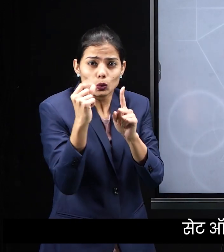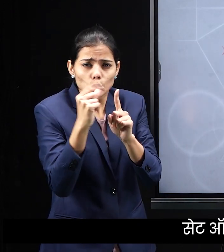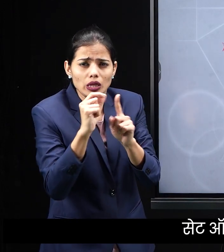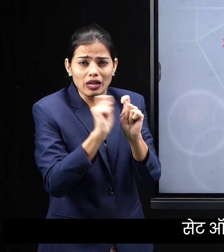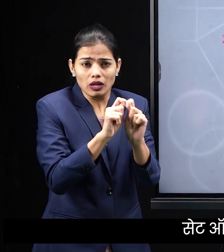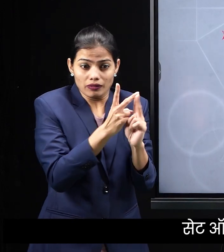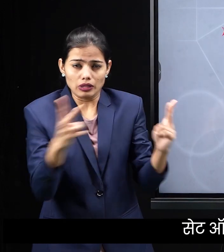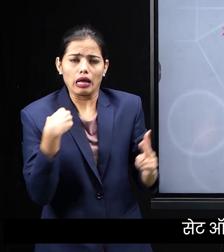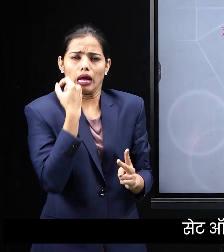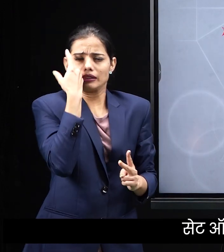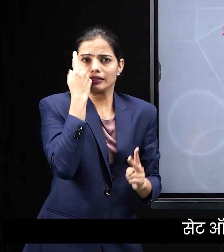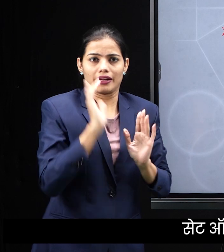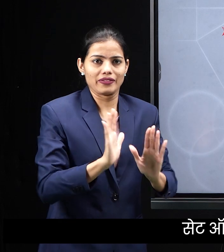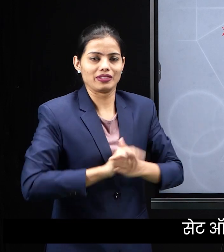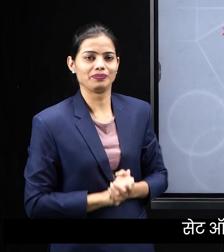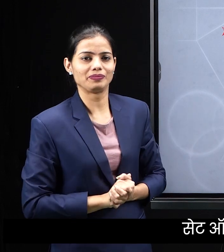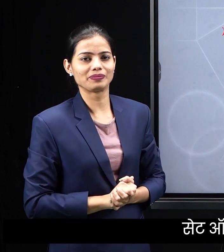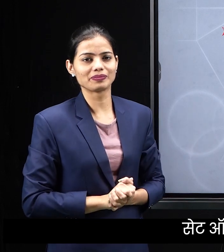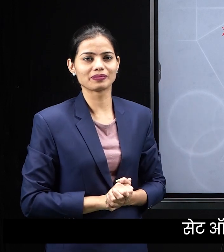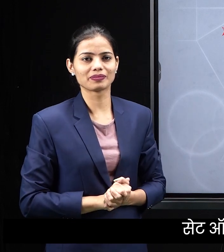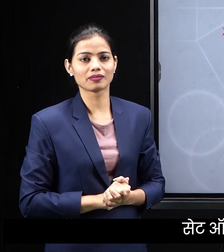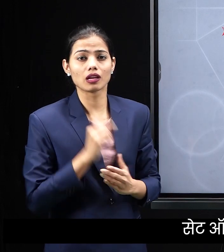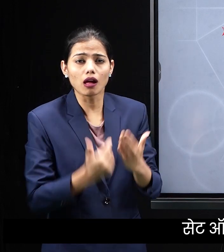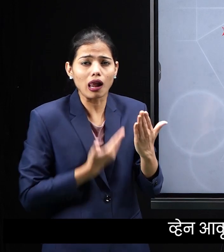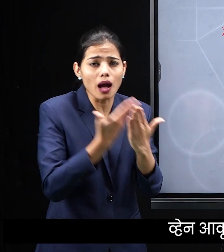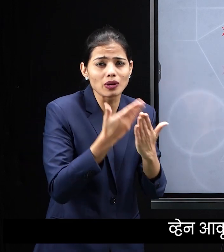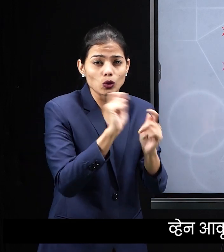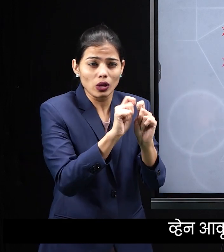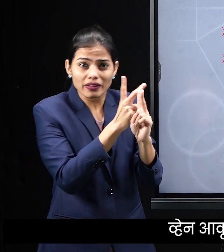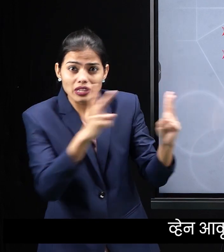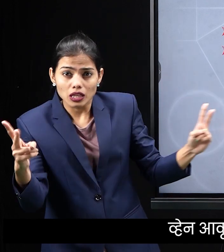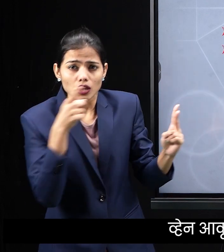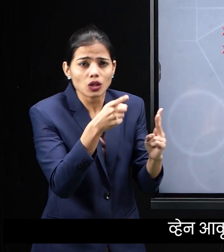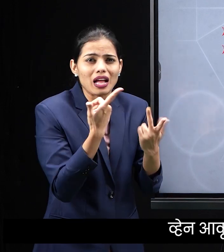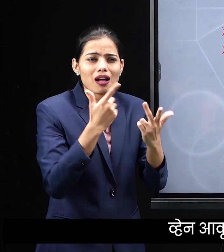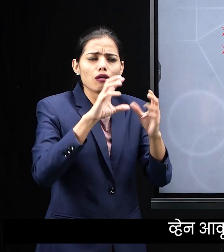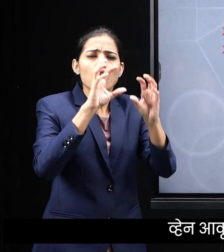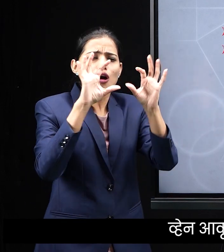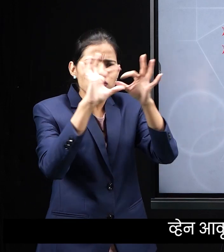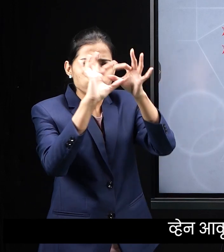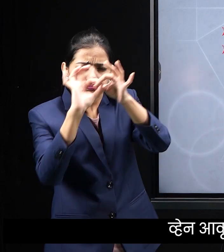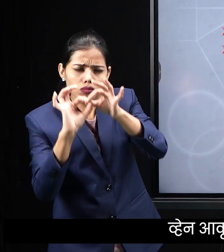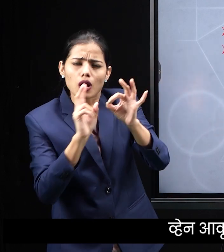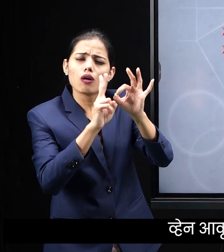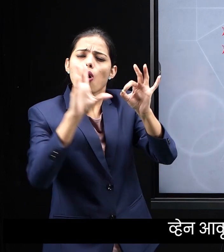ऑपरेशन समजून घेणे आणि करणे. वेन आकृती मध्ये सेट ऑपरेशन लागू